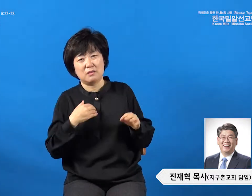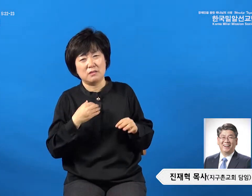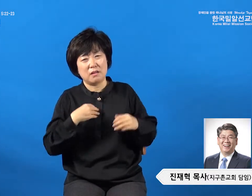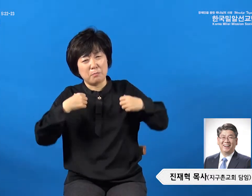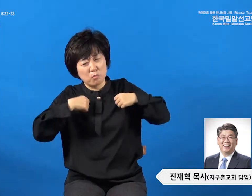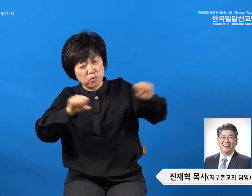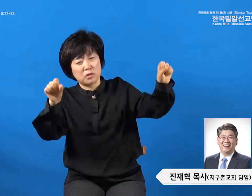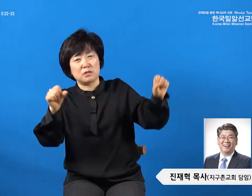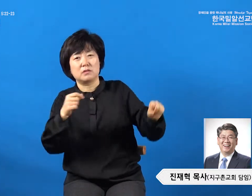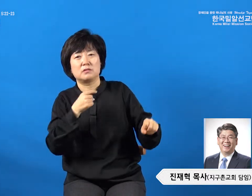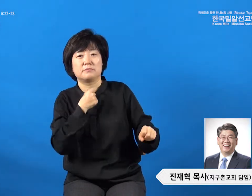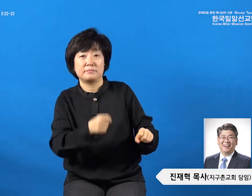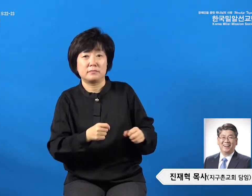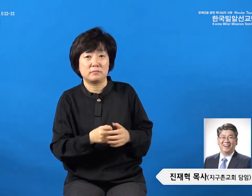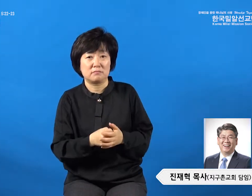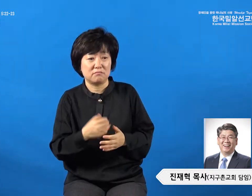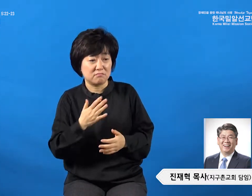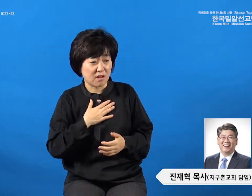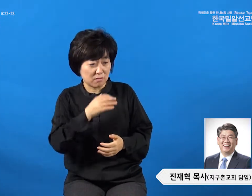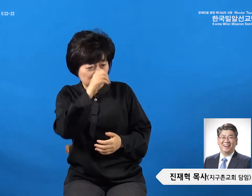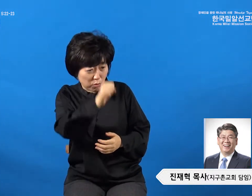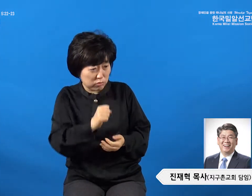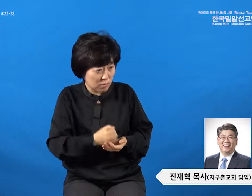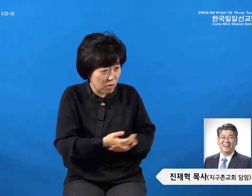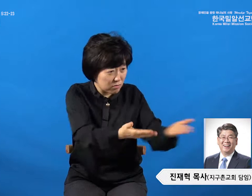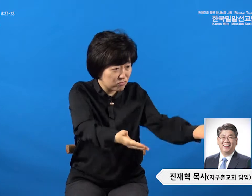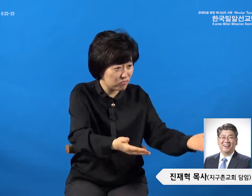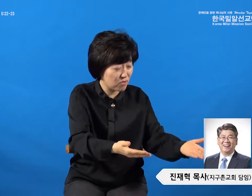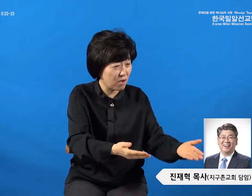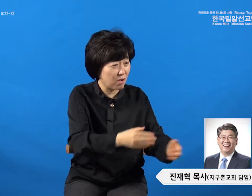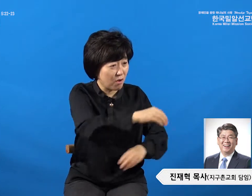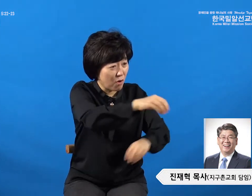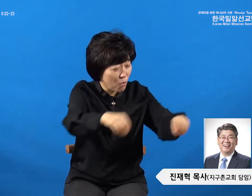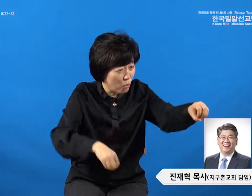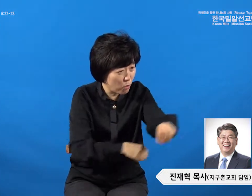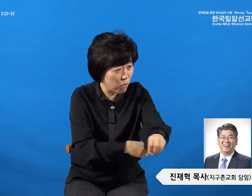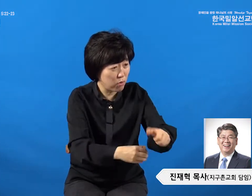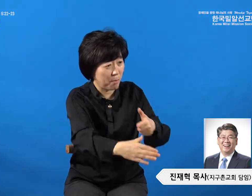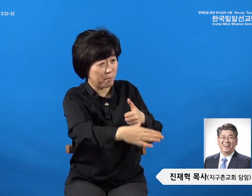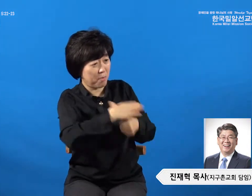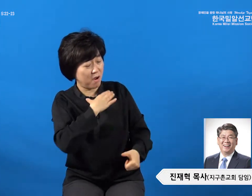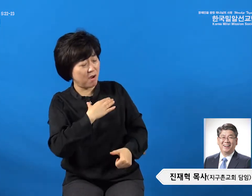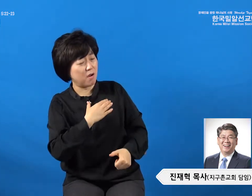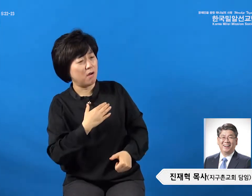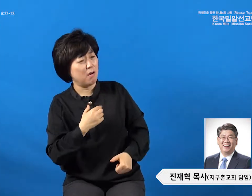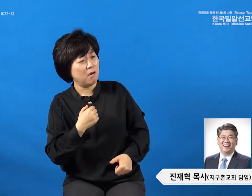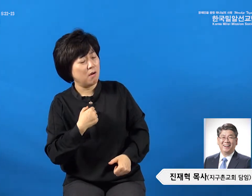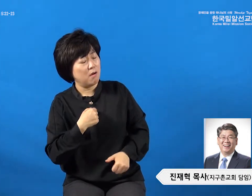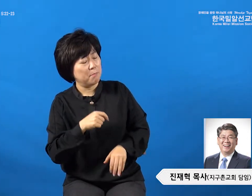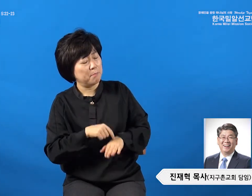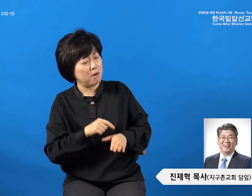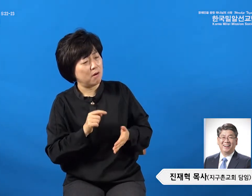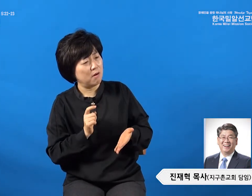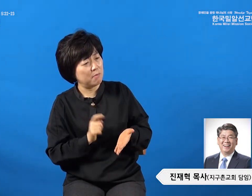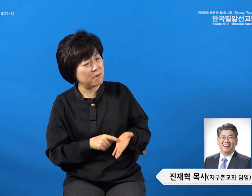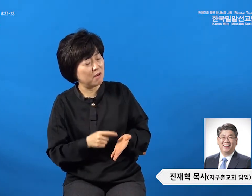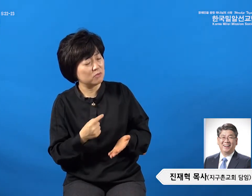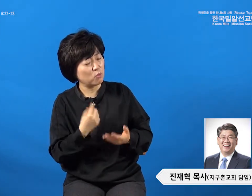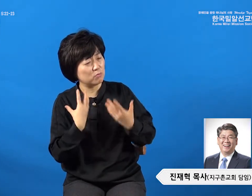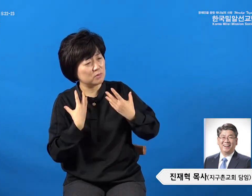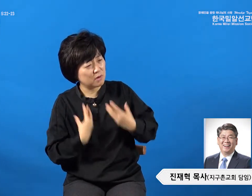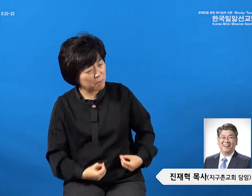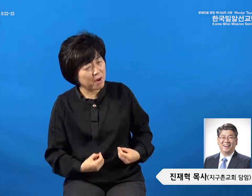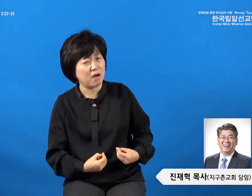싶습니다. 포기하고 싶습니다. 내가 이렇게까지 할 필요가 있는가? 참 그런 마음이 우리 마음에